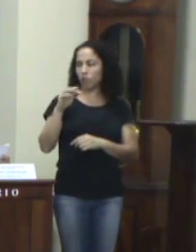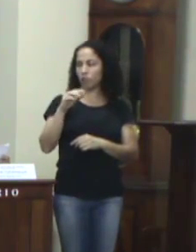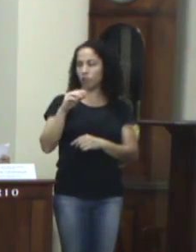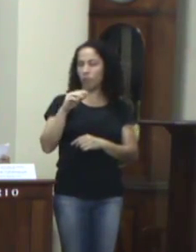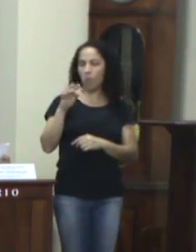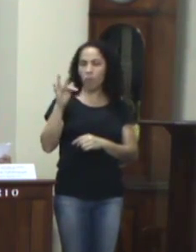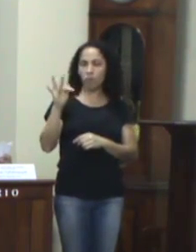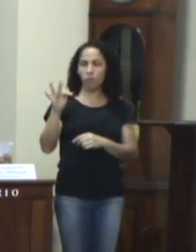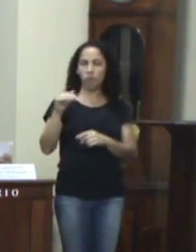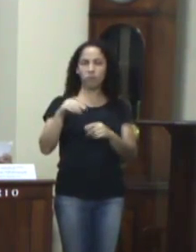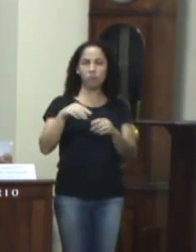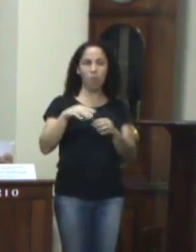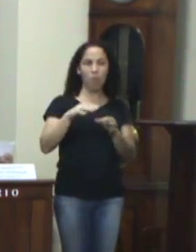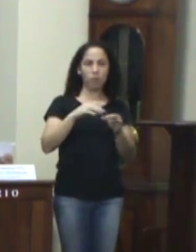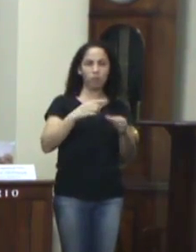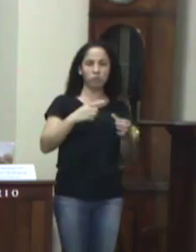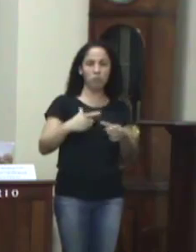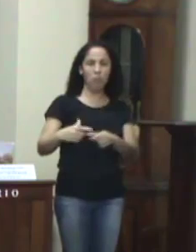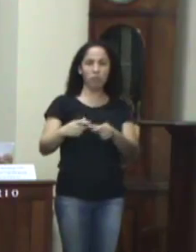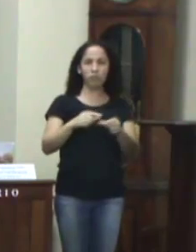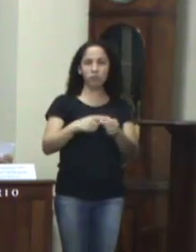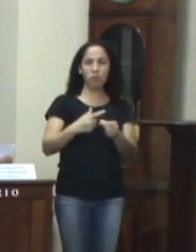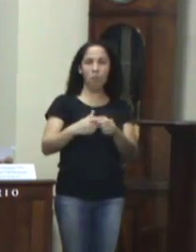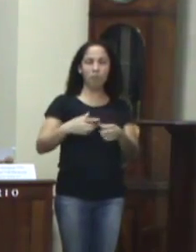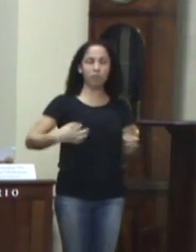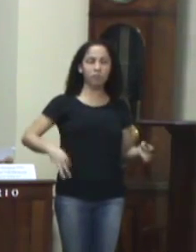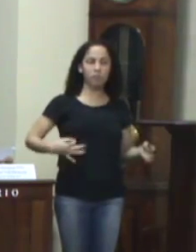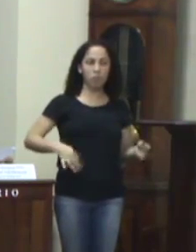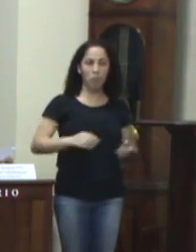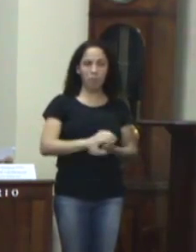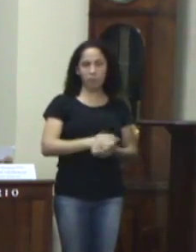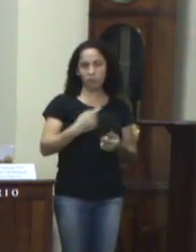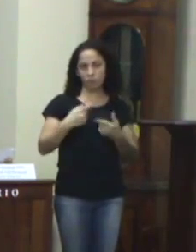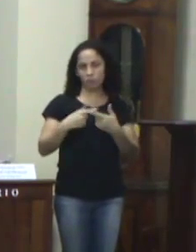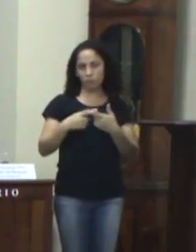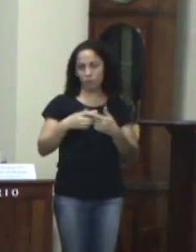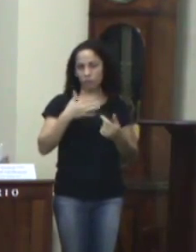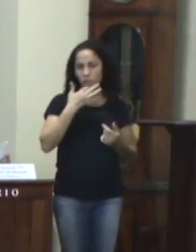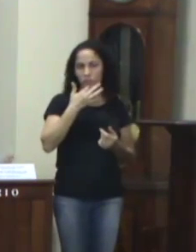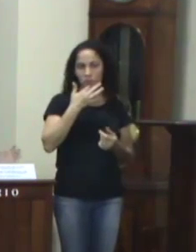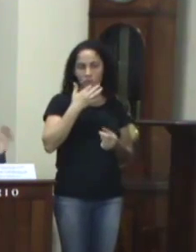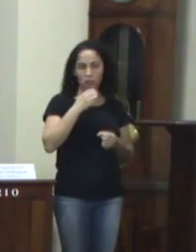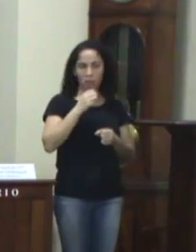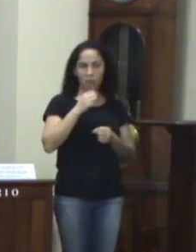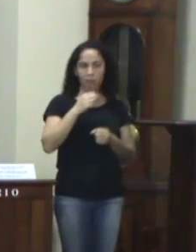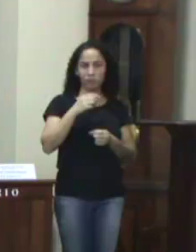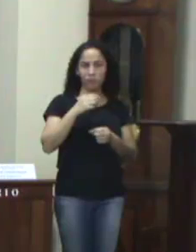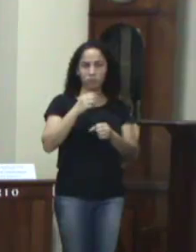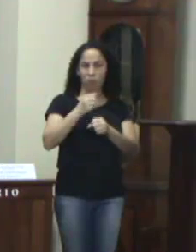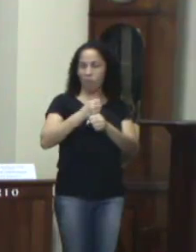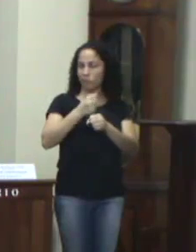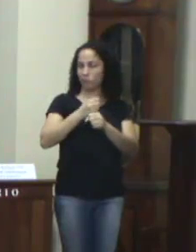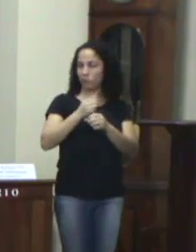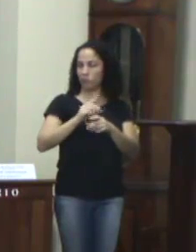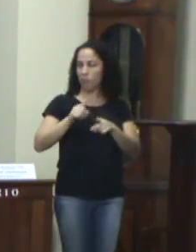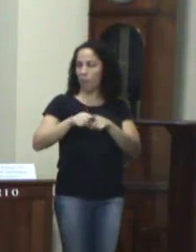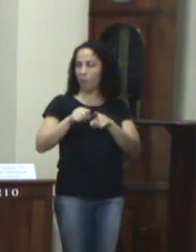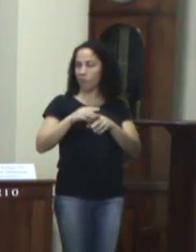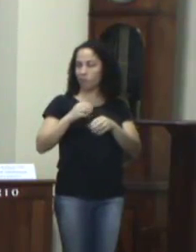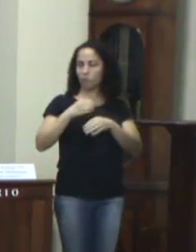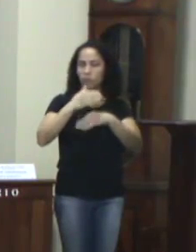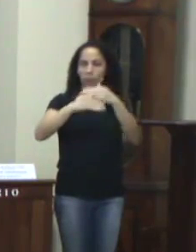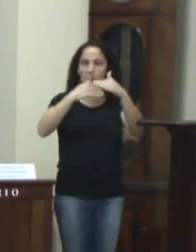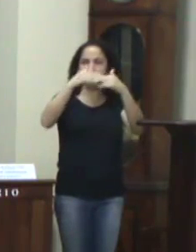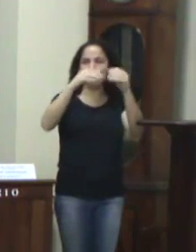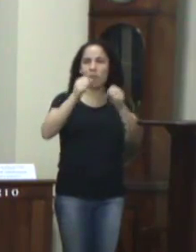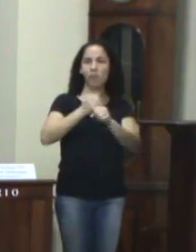Saúde da Família no Distrito de Conservatório. Justificativa. Conhecer a empresa ganhadora do sertão e acompanhar a obra através do cronograma